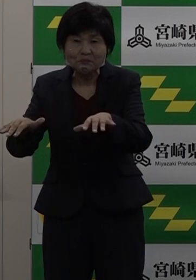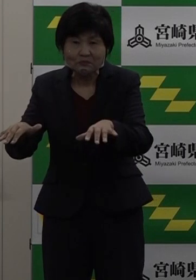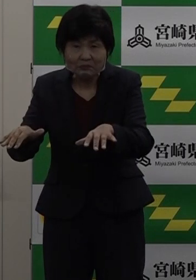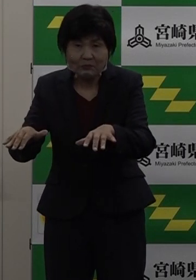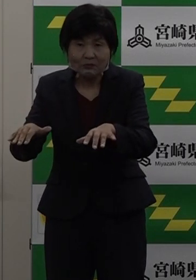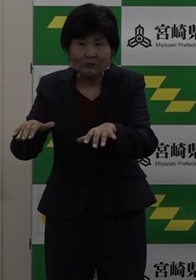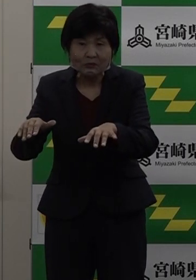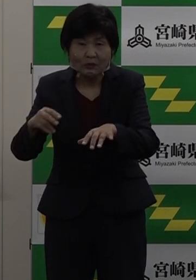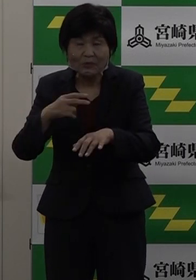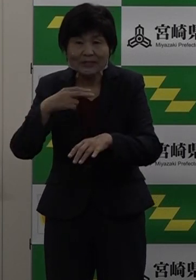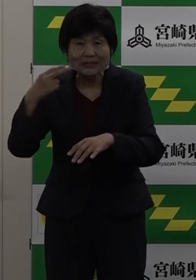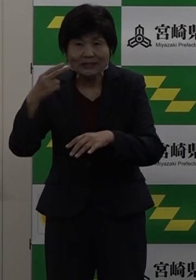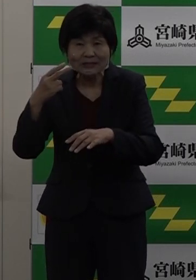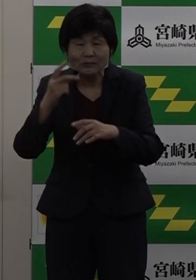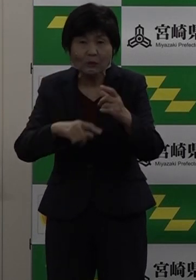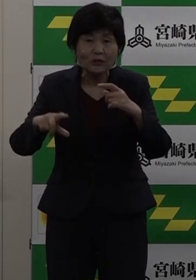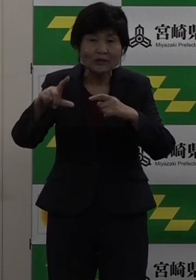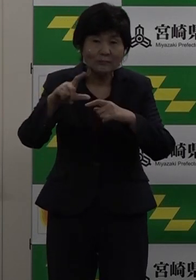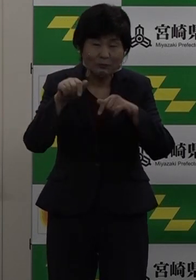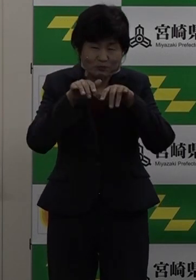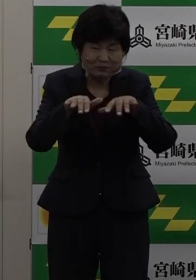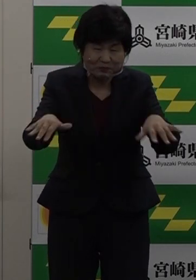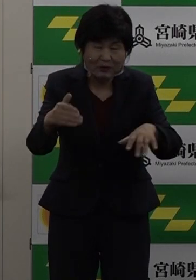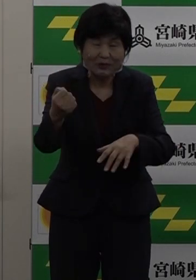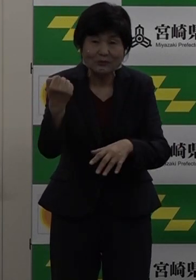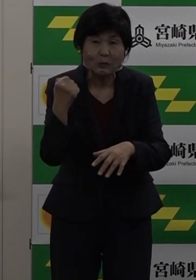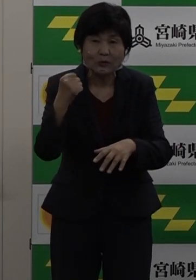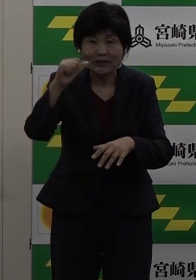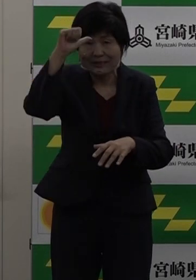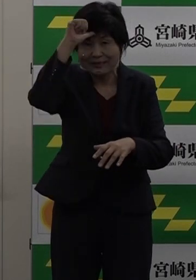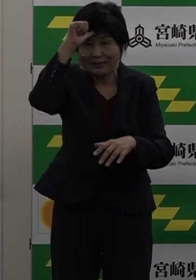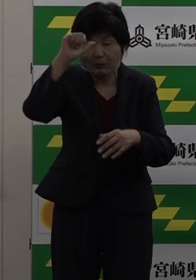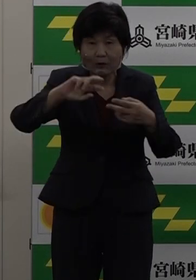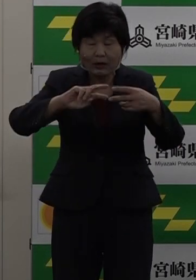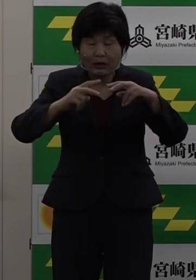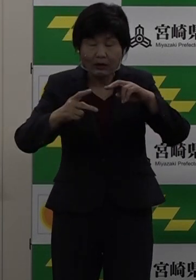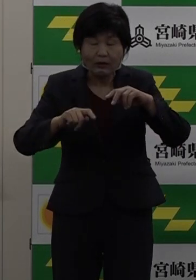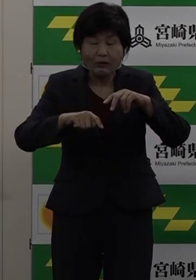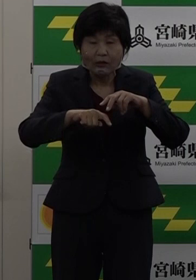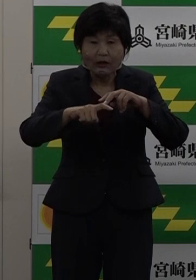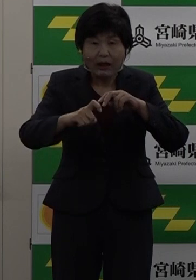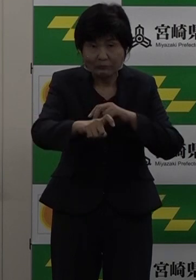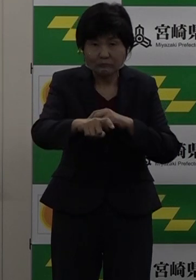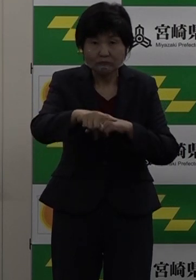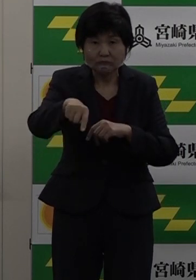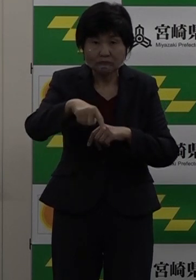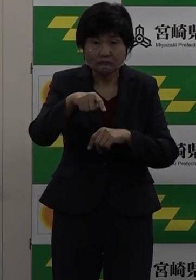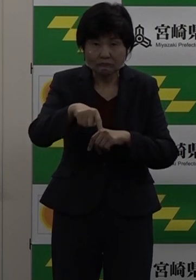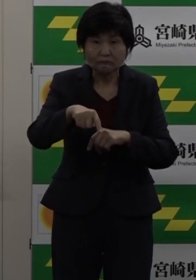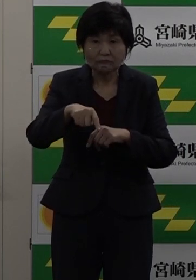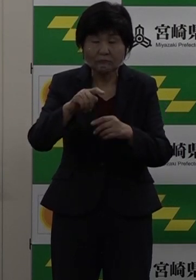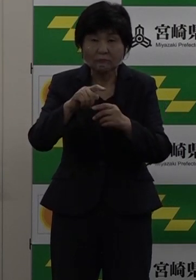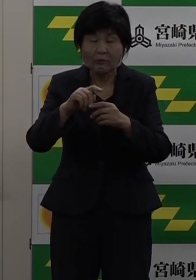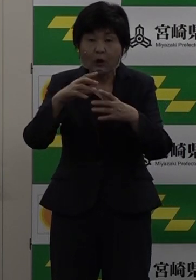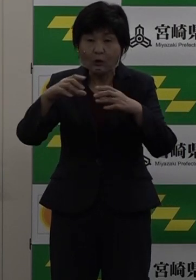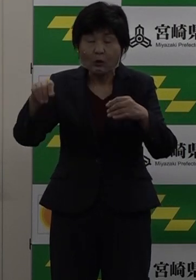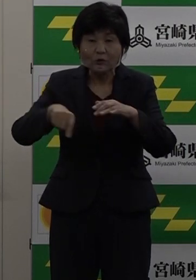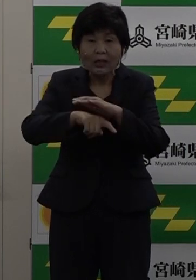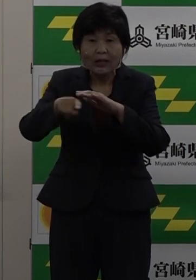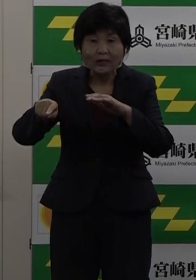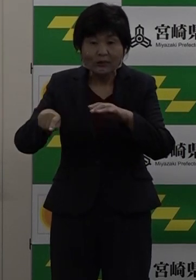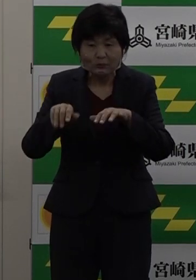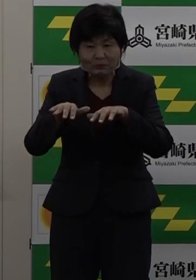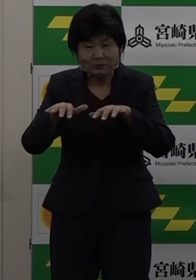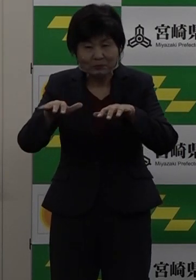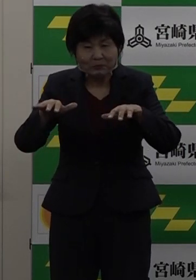が強いと言われているということ、これが国内でもじわじわと今確認が広がっているところであ